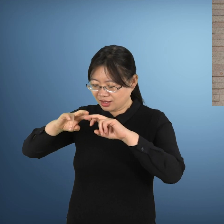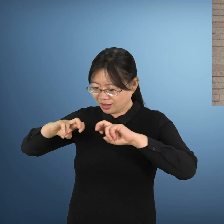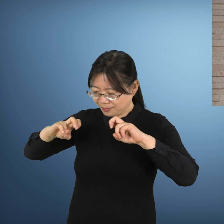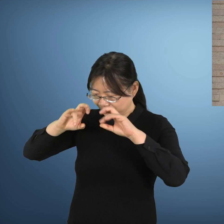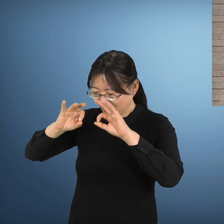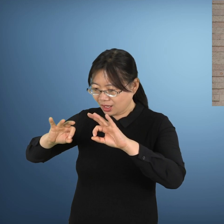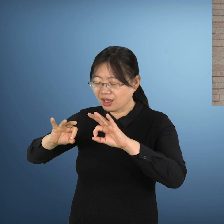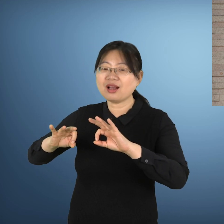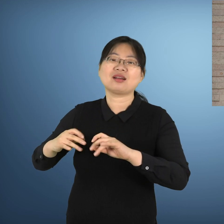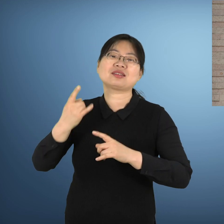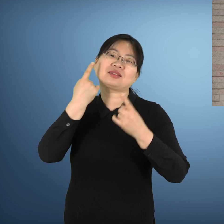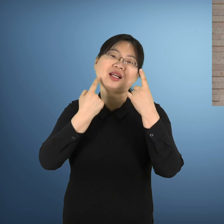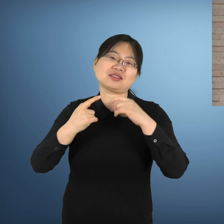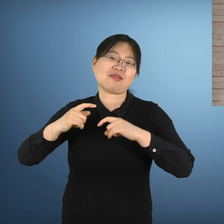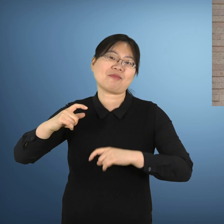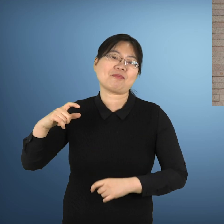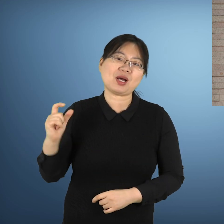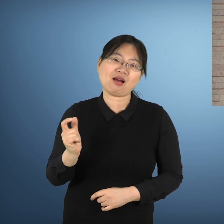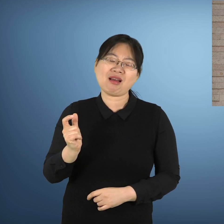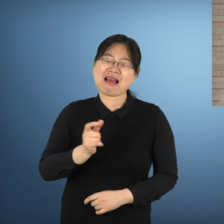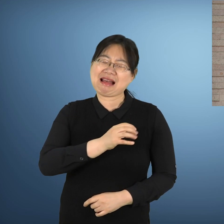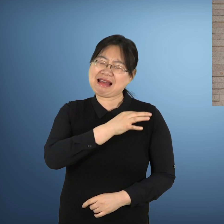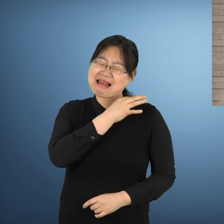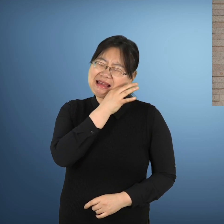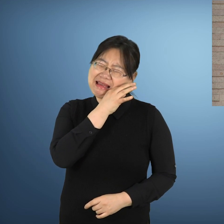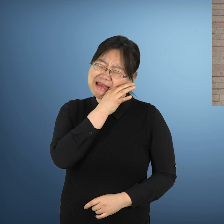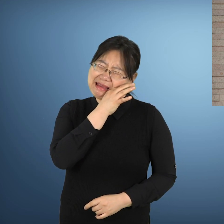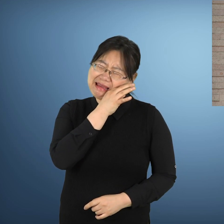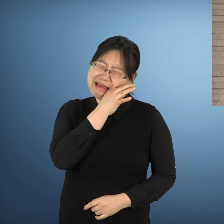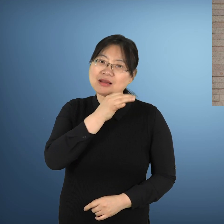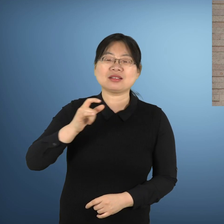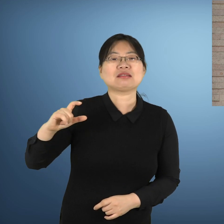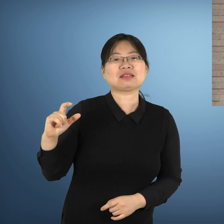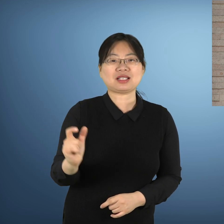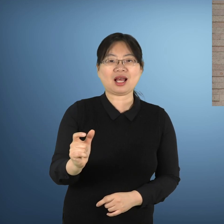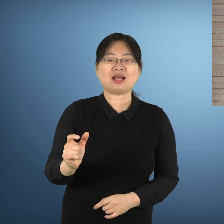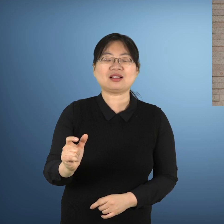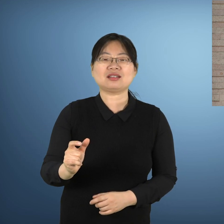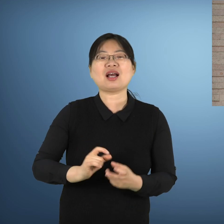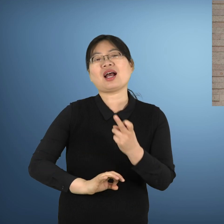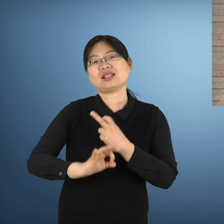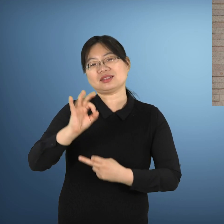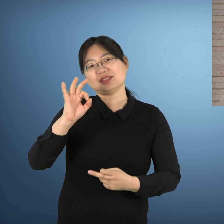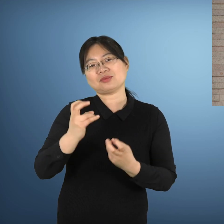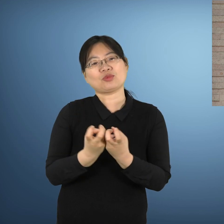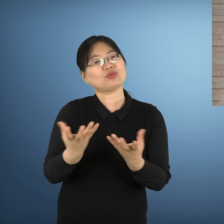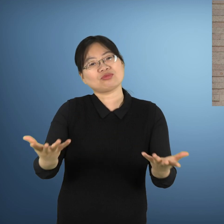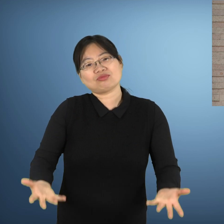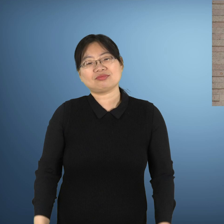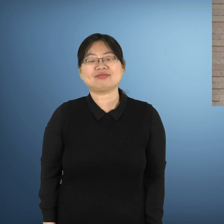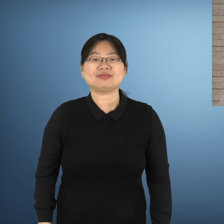상처가 들쑤시고 수치심이 가득한 새벽일 수밖에 없습니다.